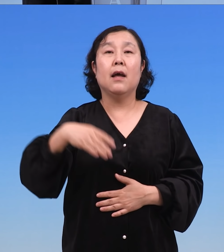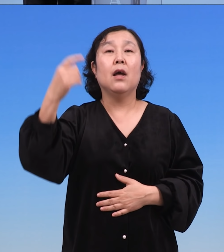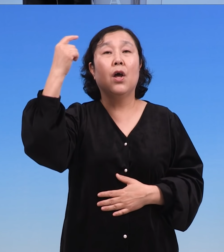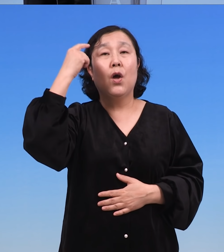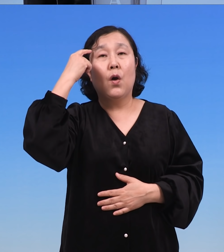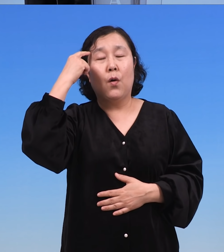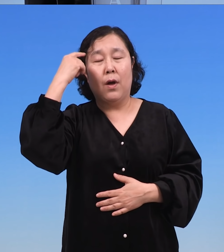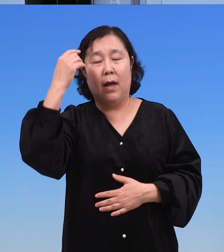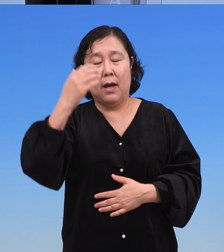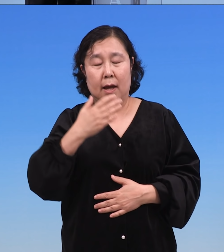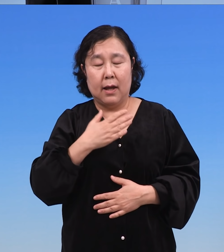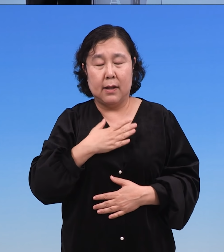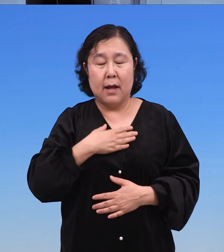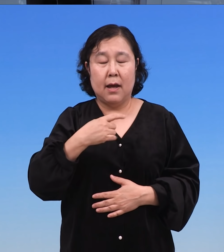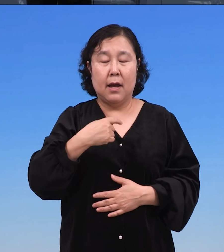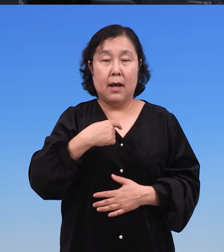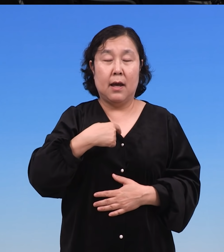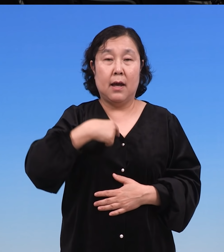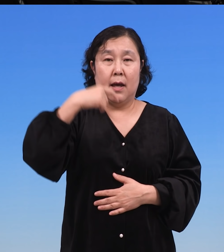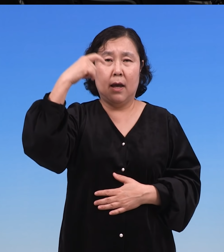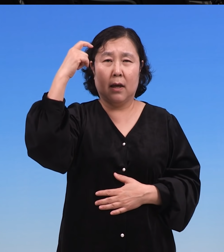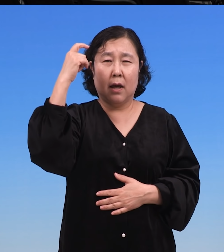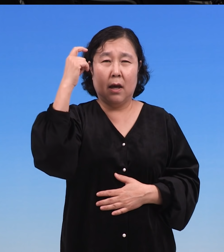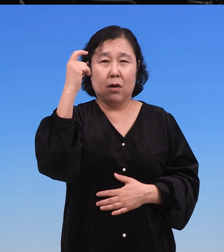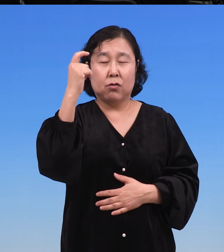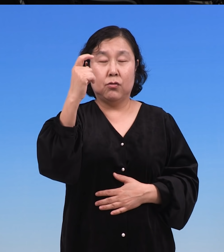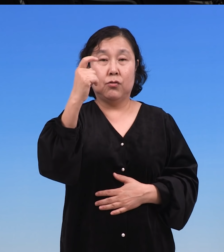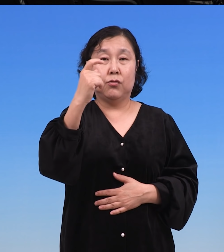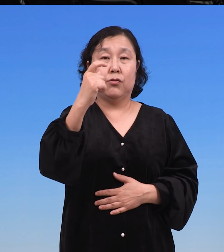왜 내게 굳센 믿음과